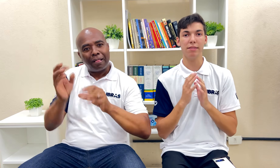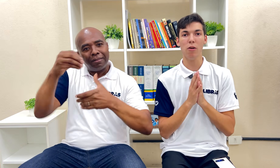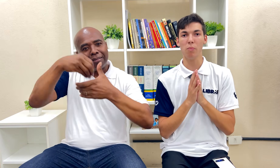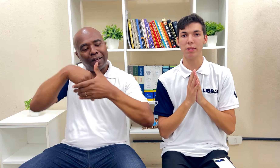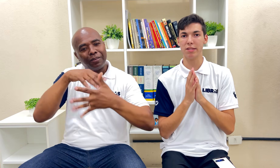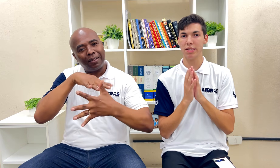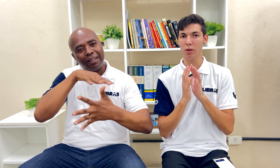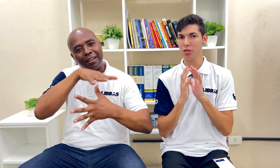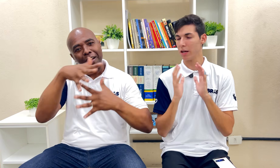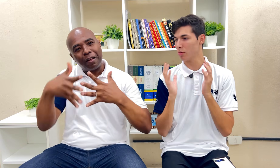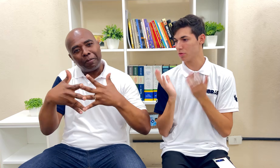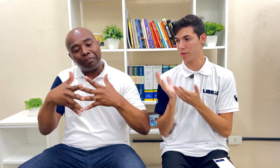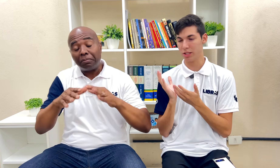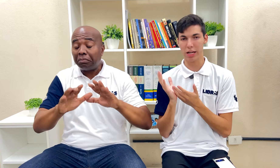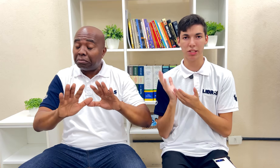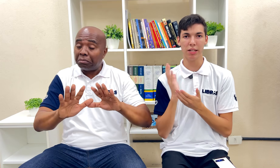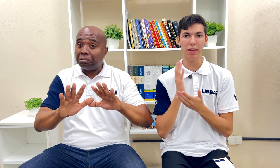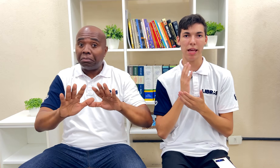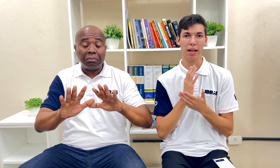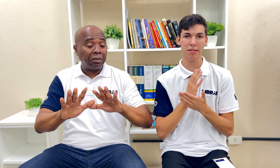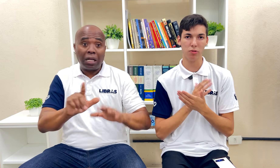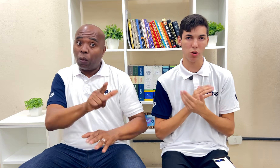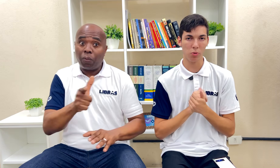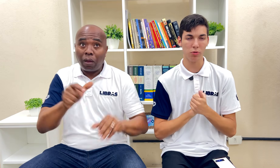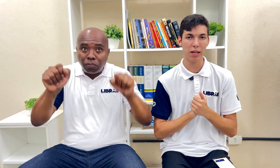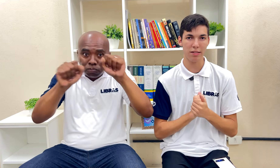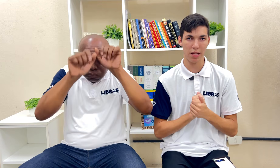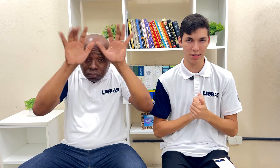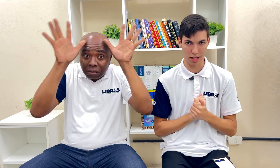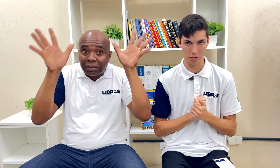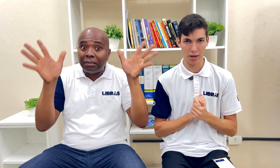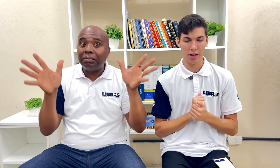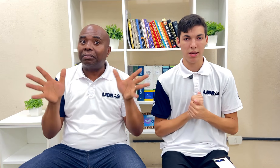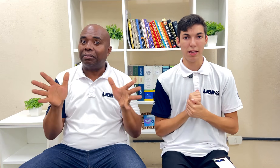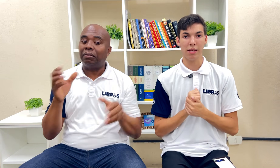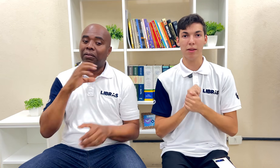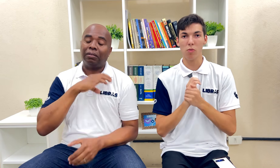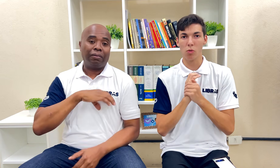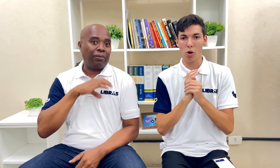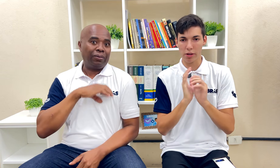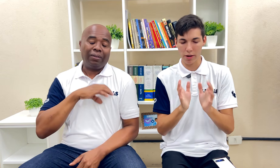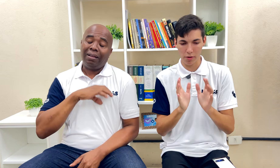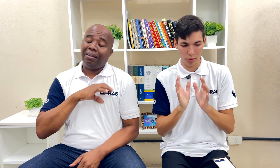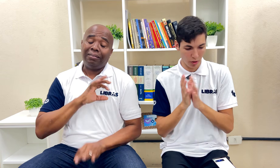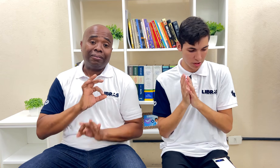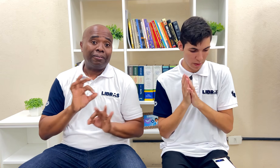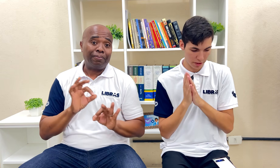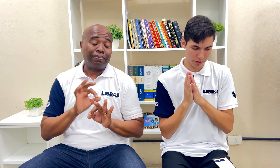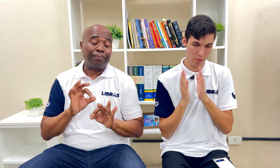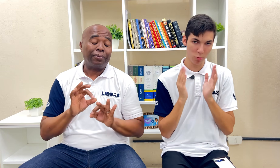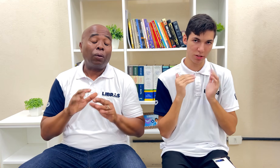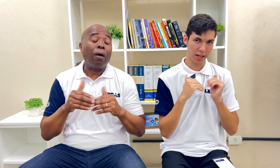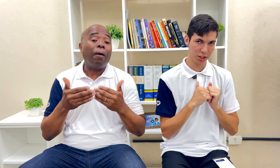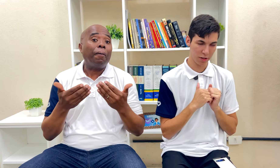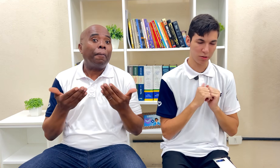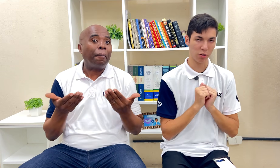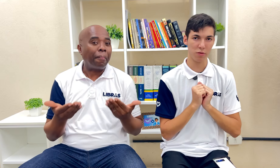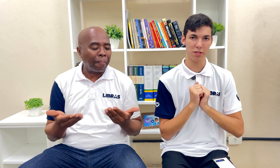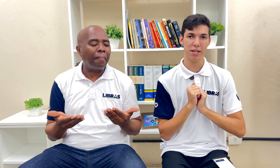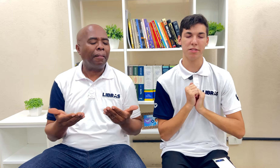Então, se não tiver construção imagética, ela se torna português sinalizado. Então, qual que é o aspecto? Eu tenho uma música que a gente vai estudar com vocês,